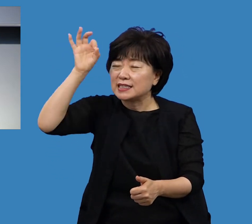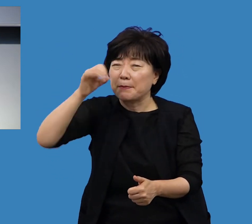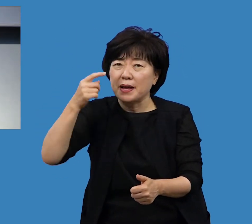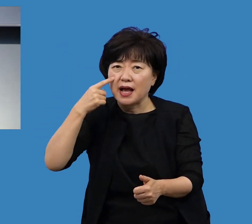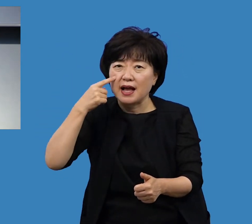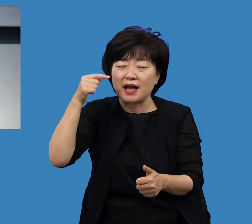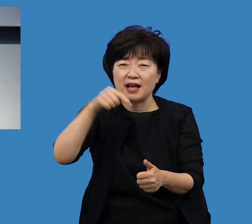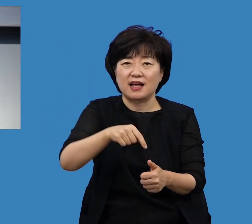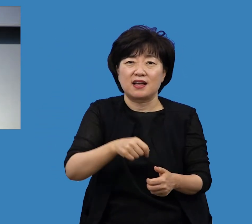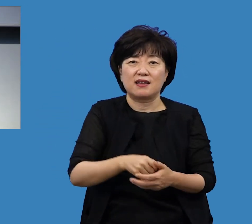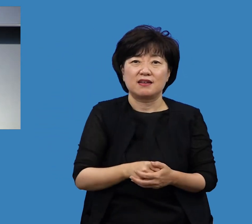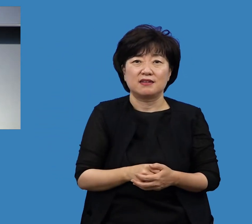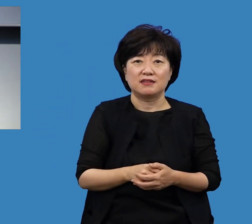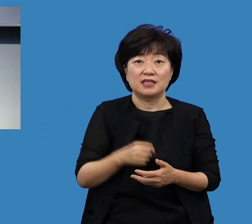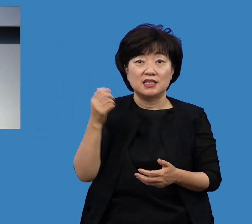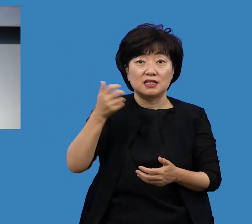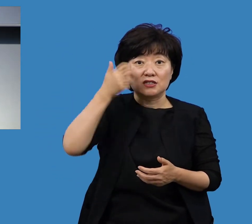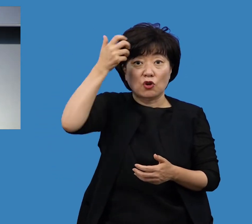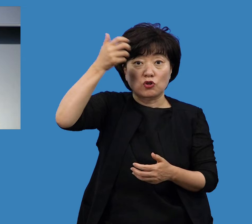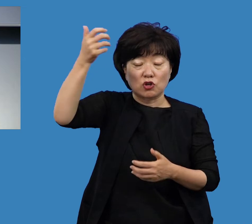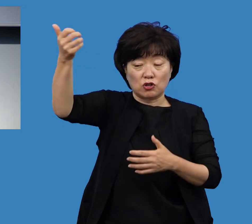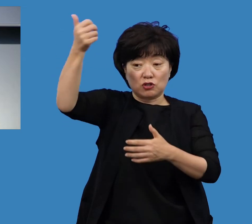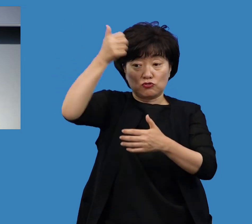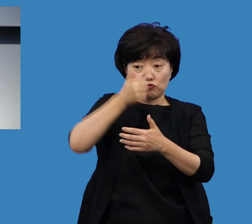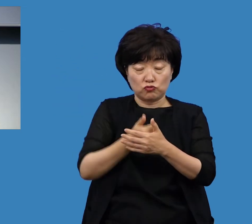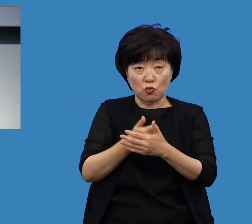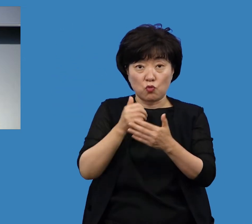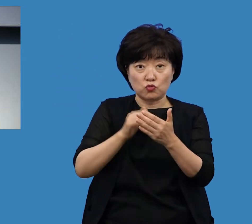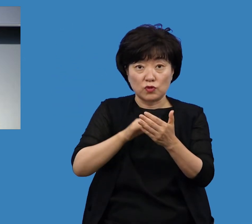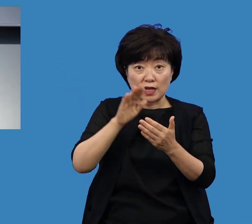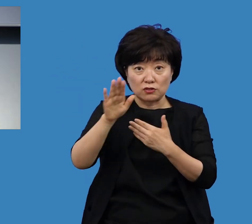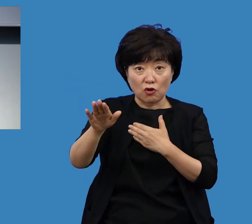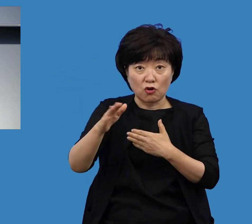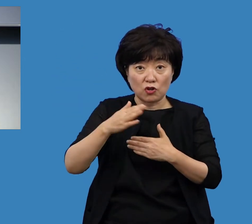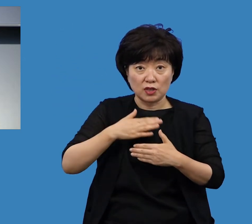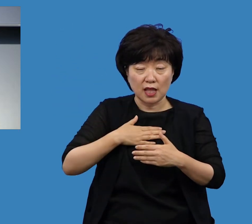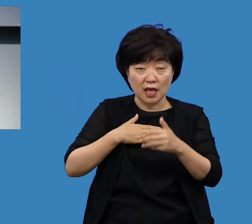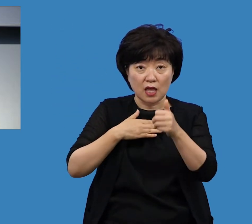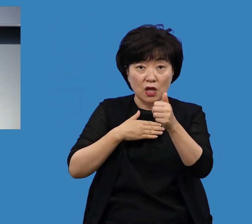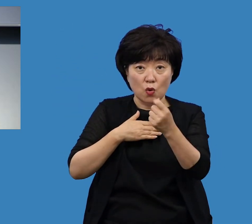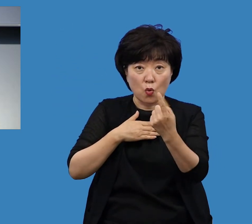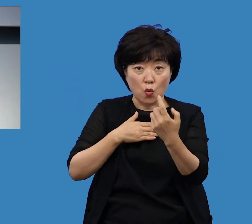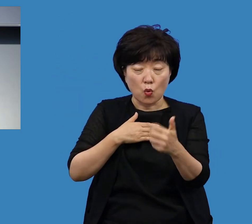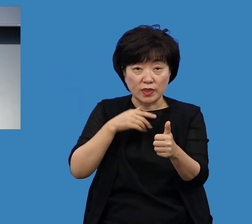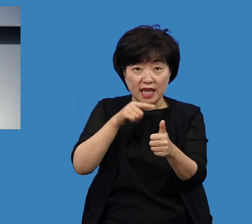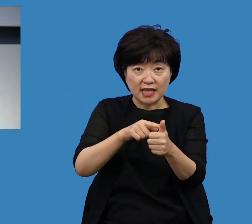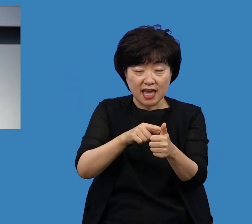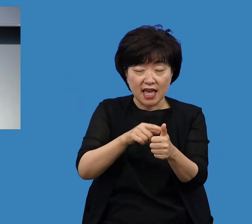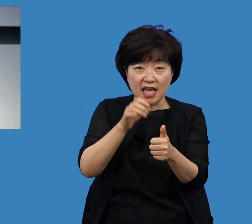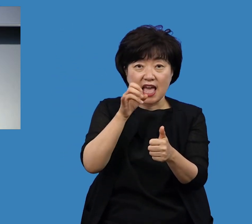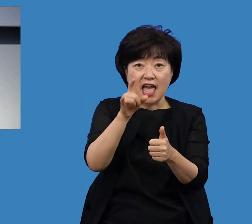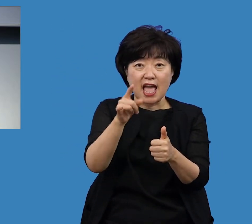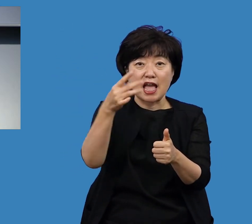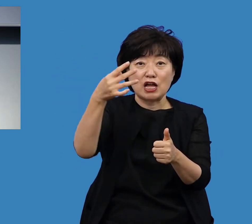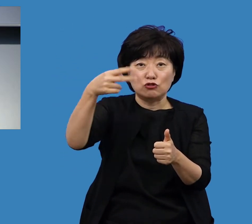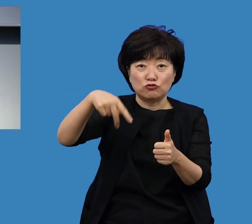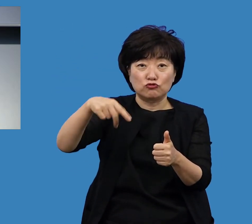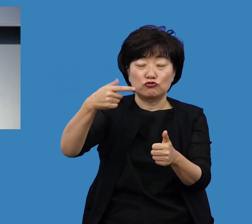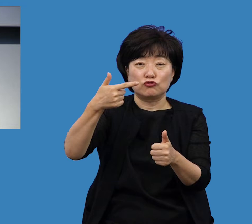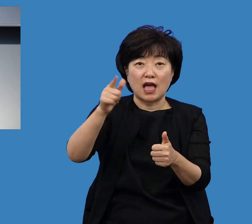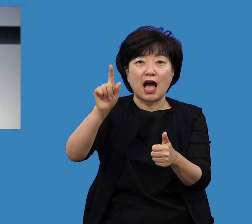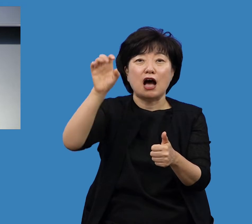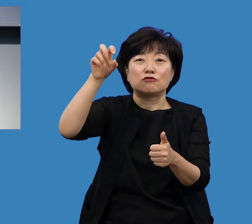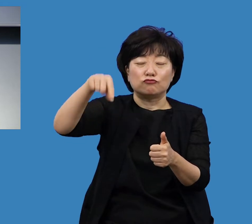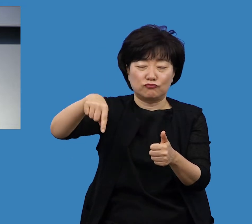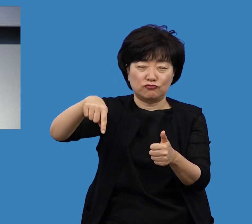안에 성령께서 들어오시고 나니까 성령께서 제 혼에게 에류나오 하시도록 시키셨어요. 뭐를